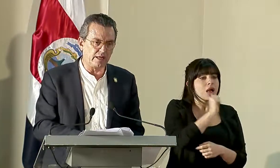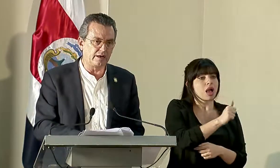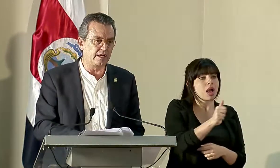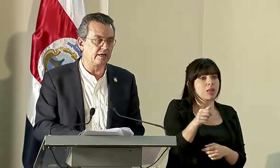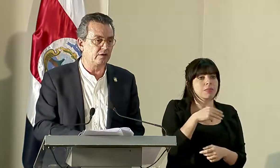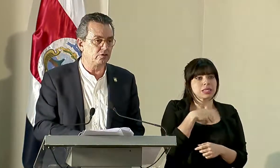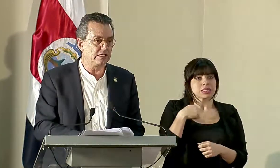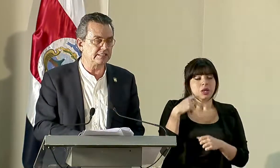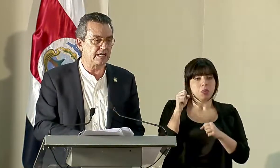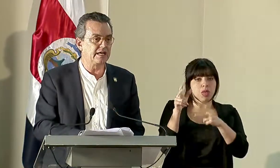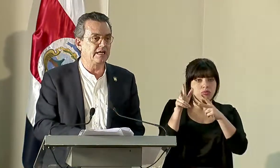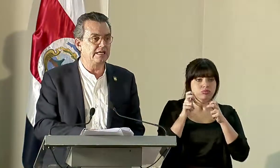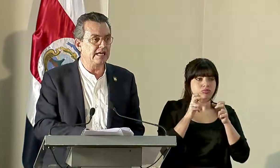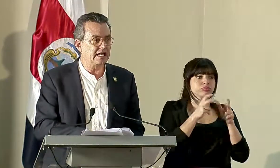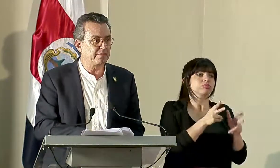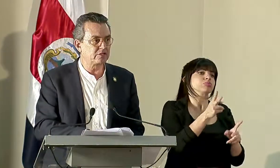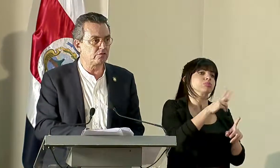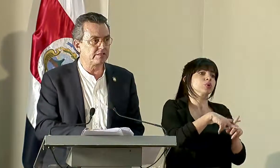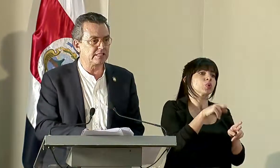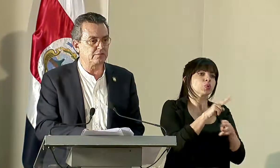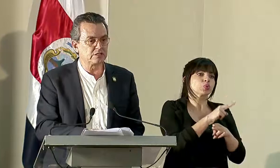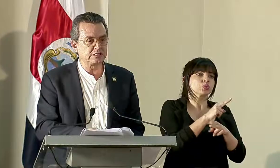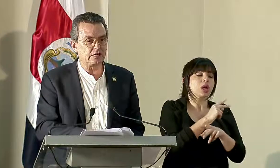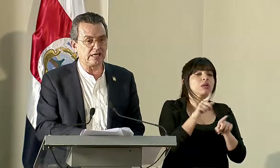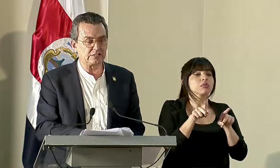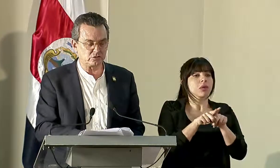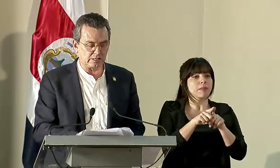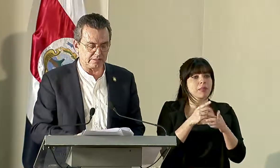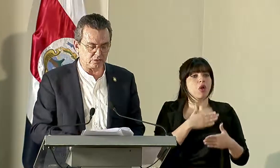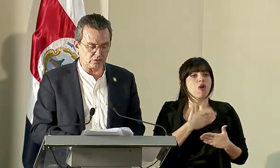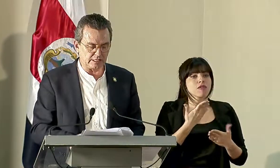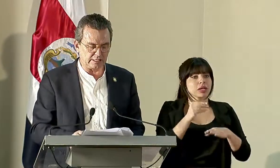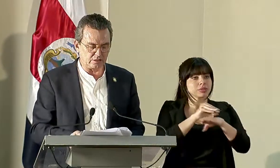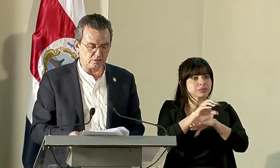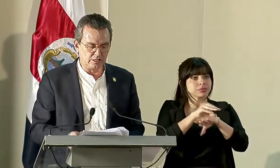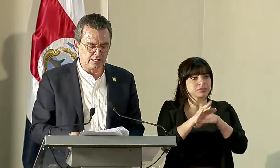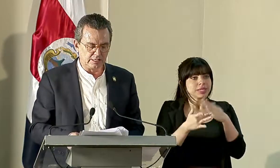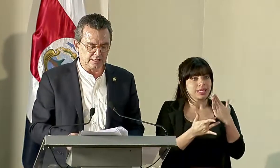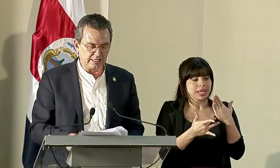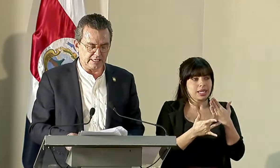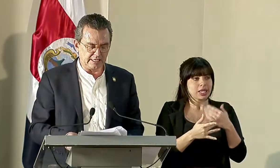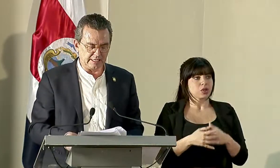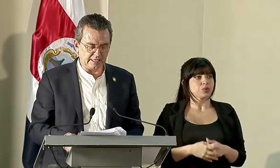lo puedan utilizar, y además ofrecemos el asesoramiento técnico